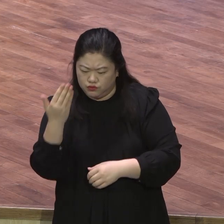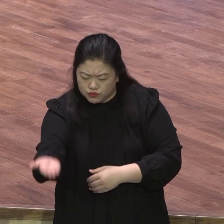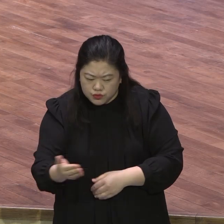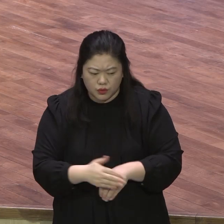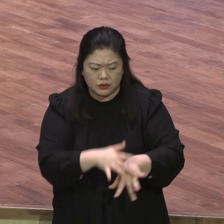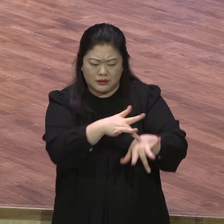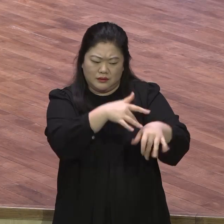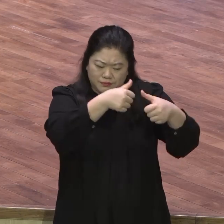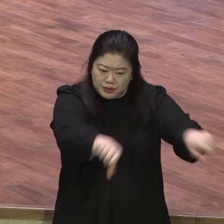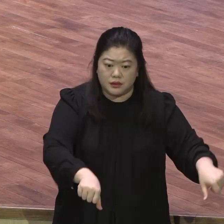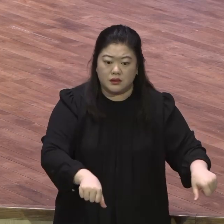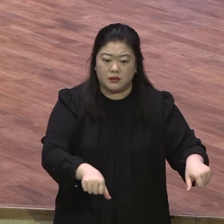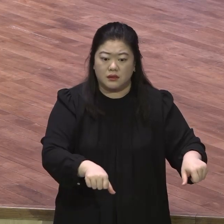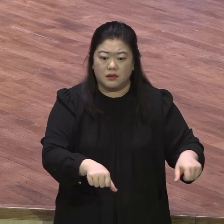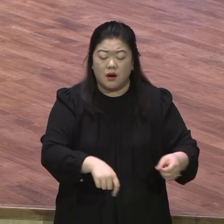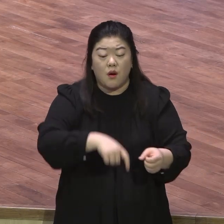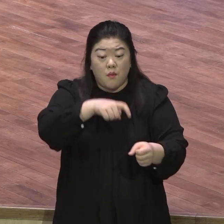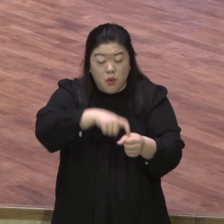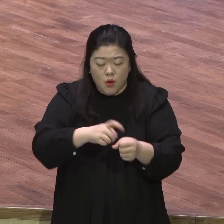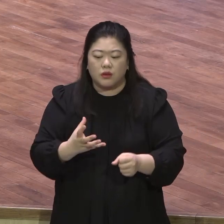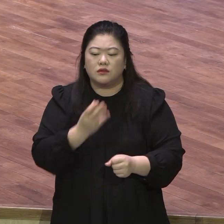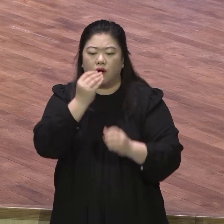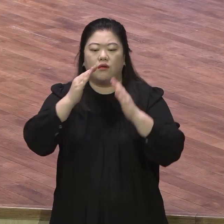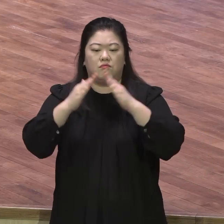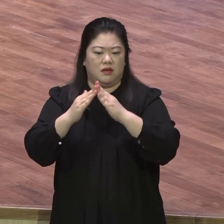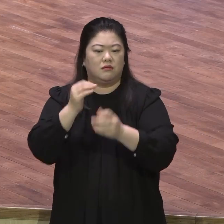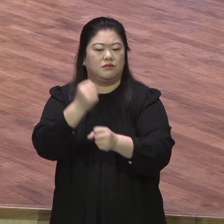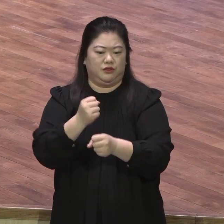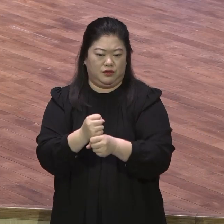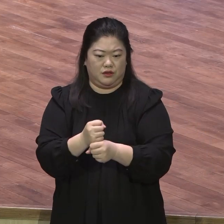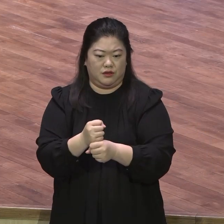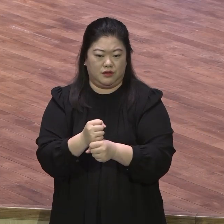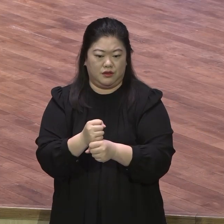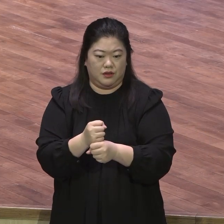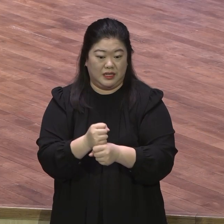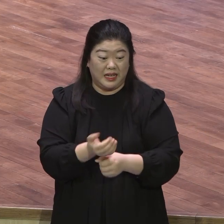그것이 구약의 성막이요. 신약의 교회예요.